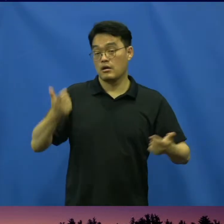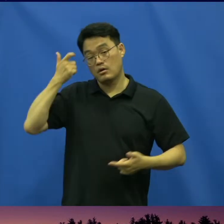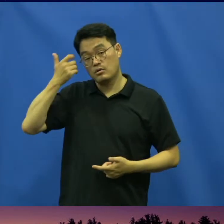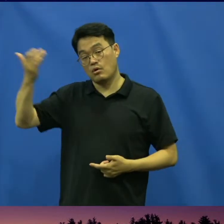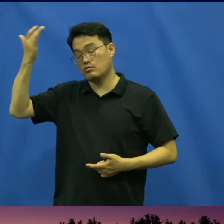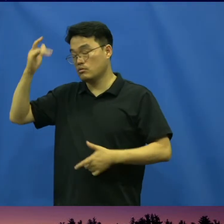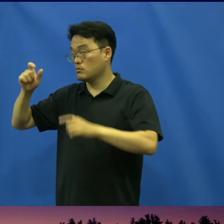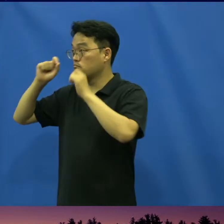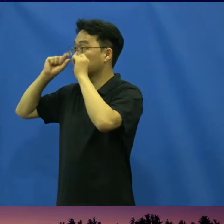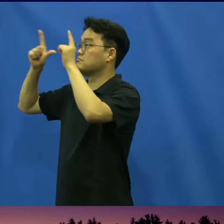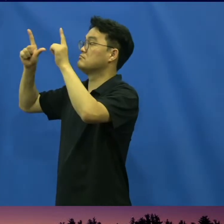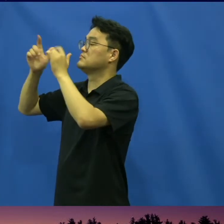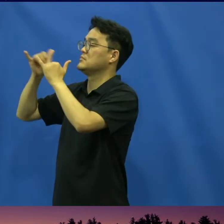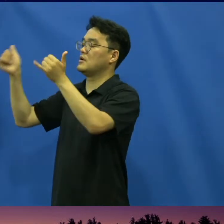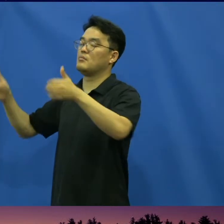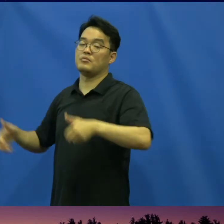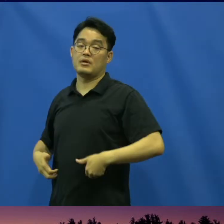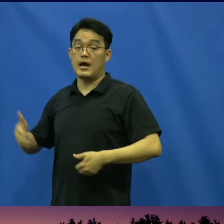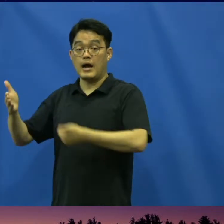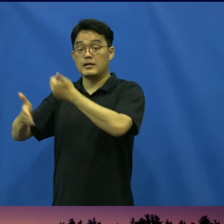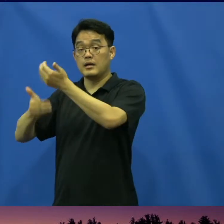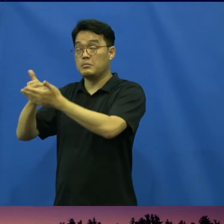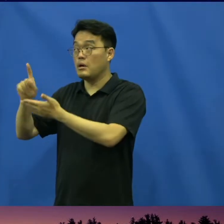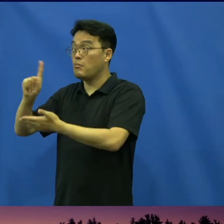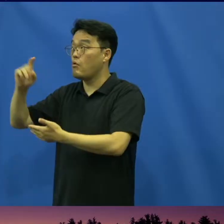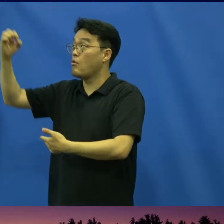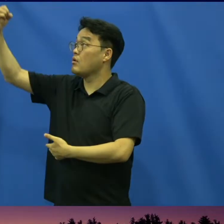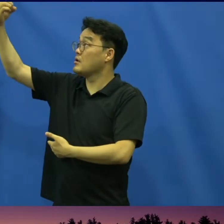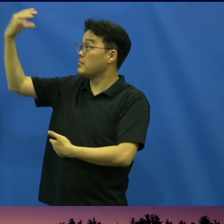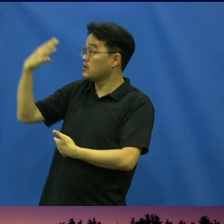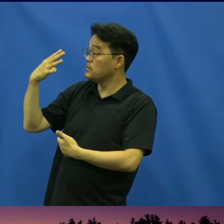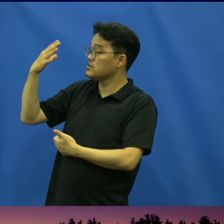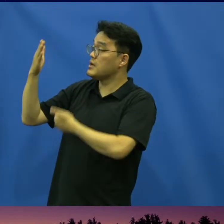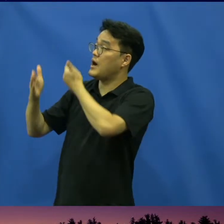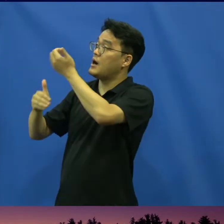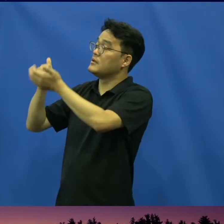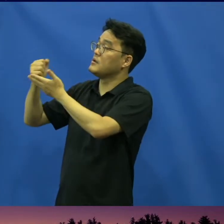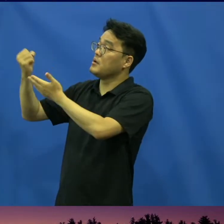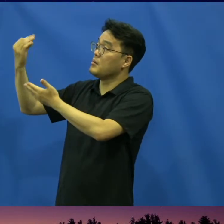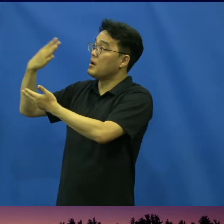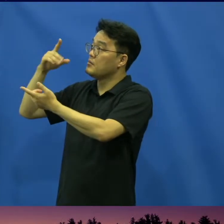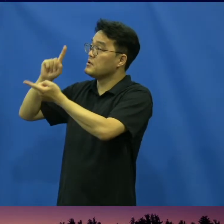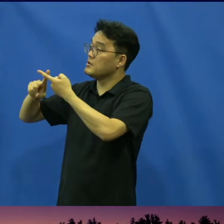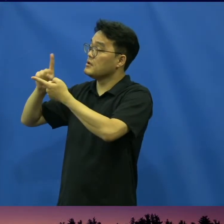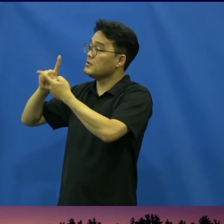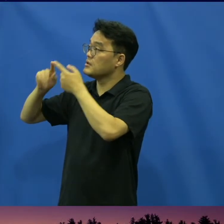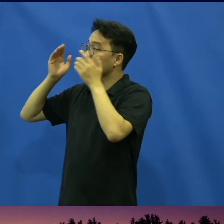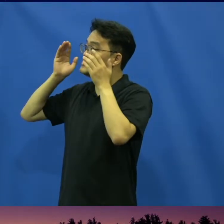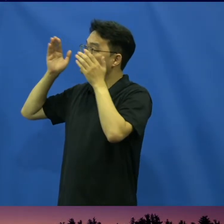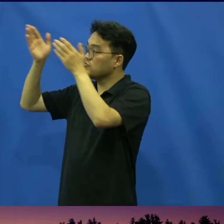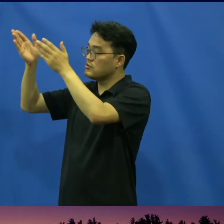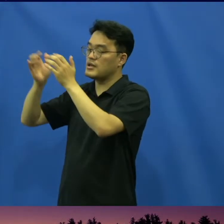하나님이 무엇을 말씀하시는지 오늘 시대에 무엇을 말씀하시는지 귀를 기울이는 사람들